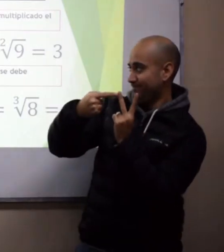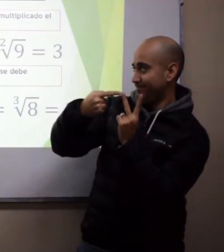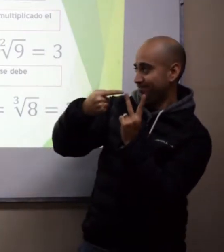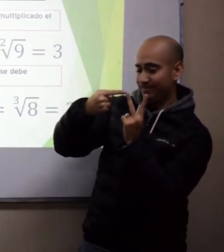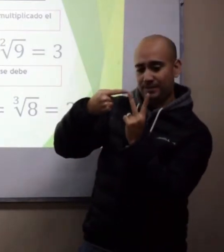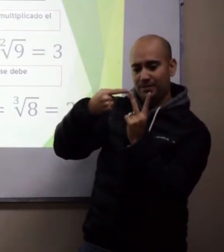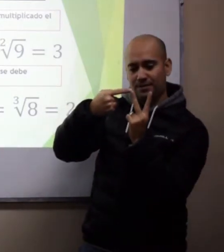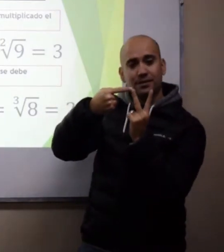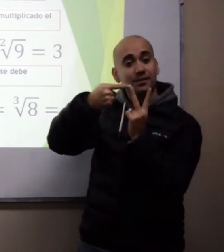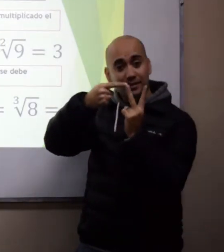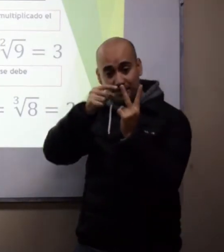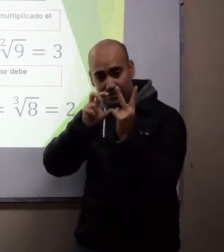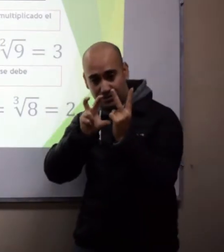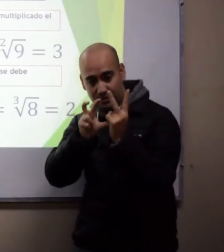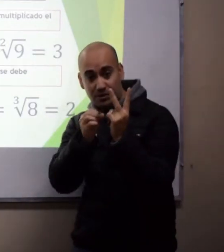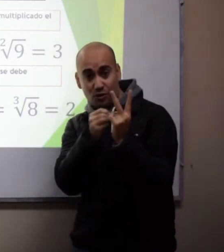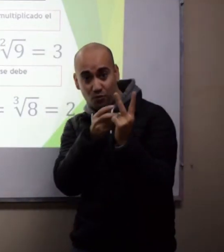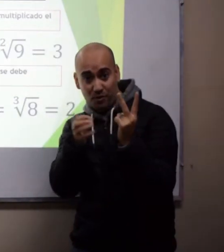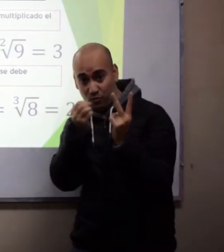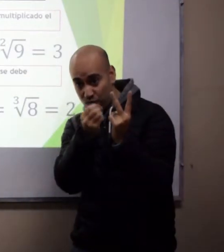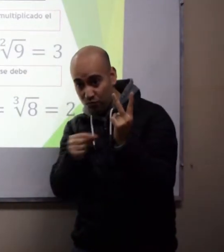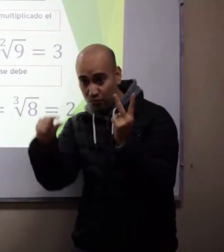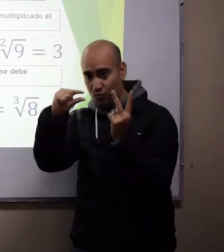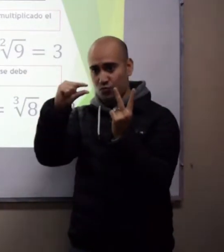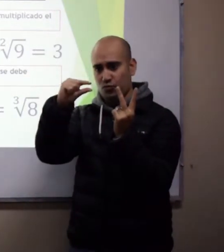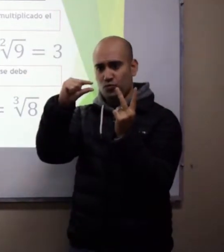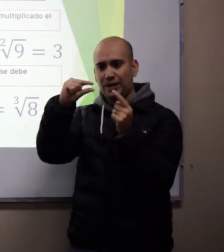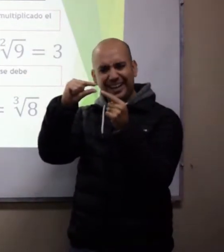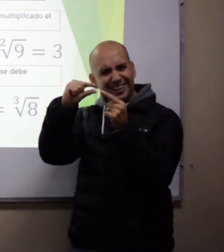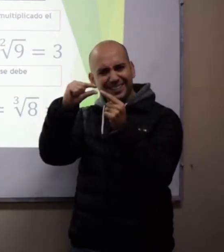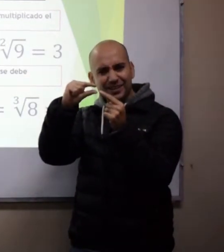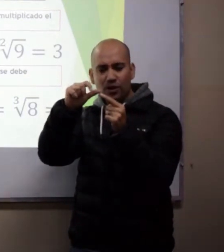el mismo número que el exponente.